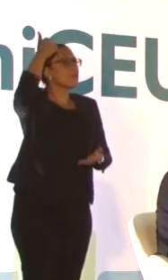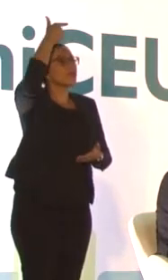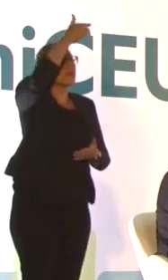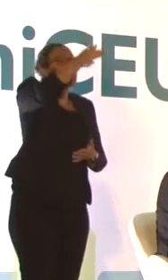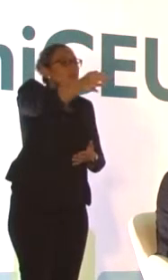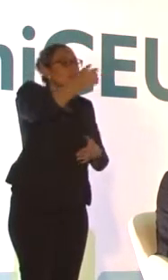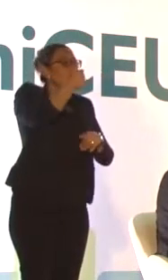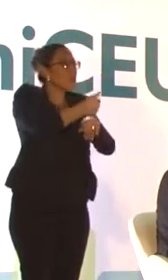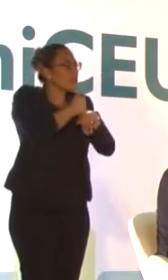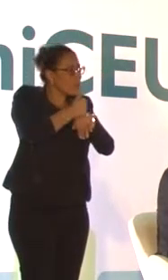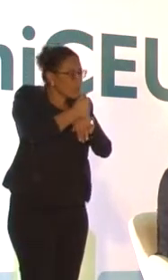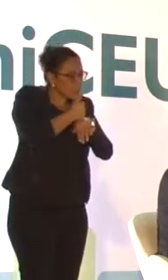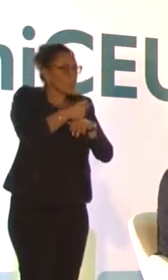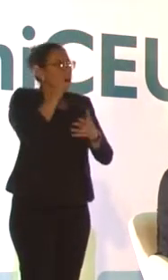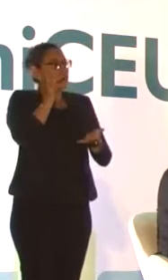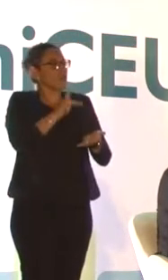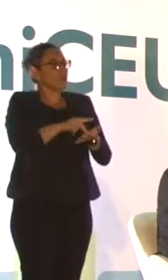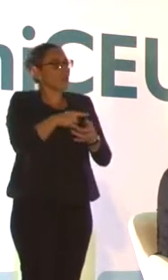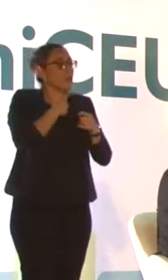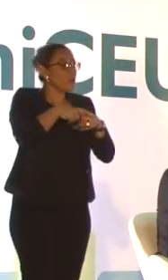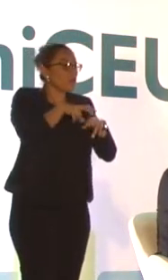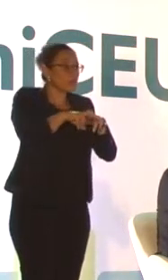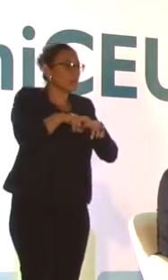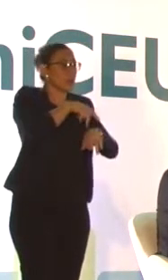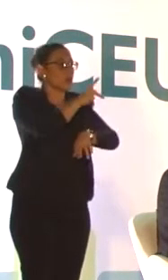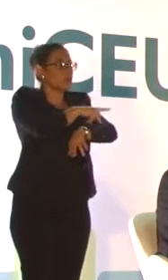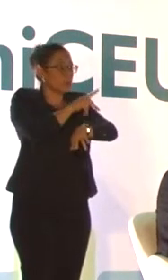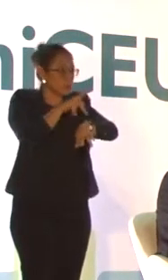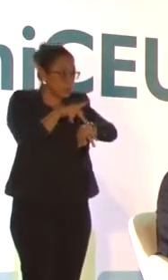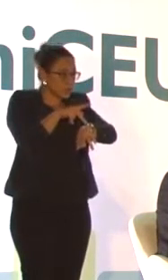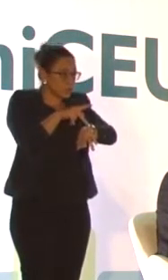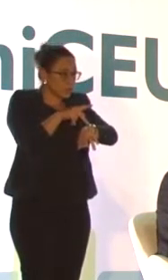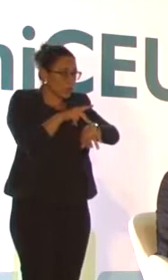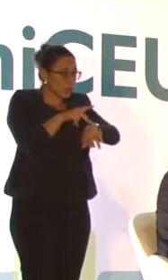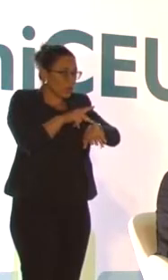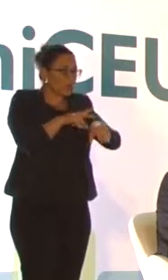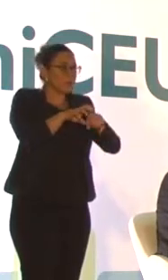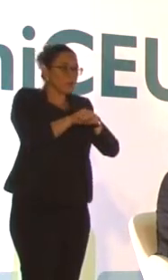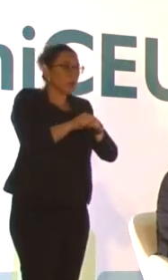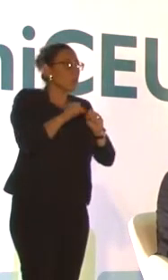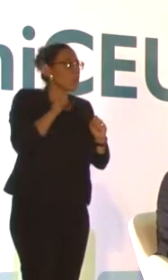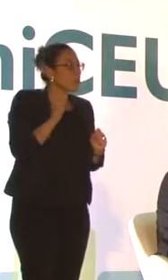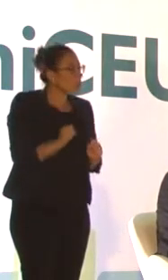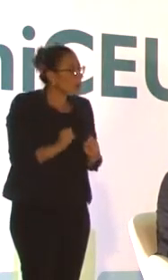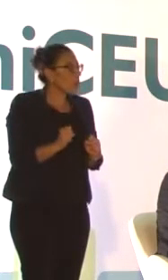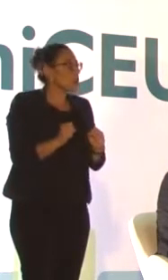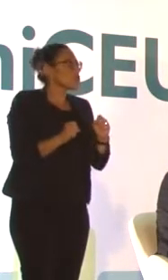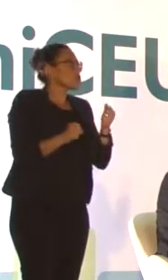Porque com a formação pedagógica, a pessoa pode demandar, inclusive,